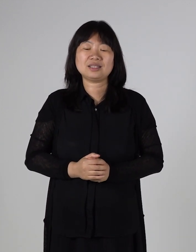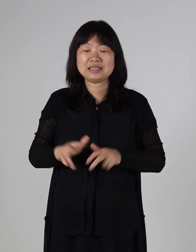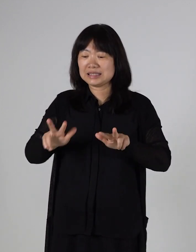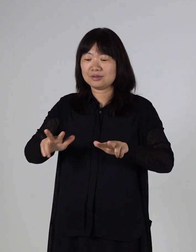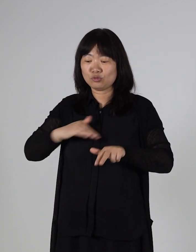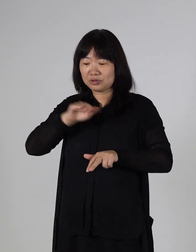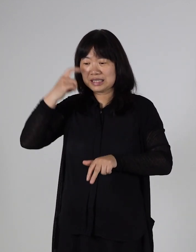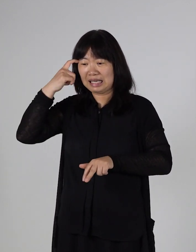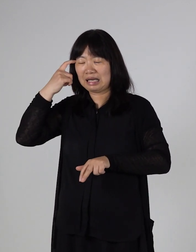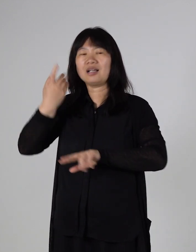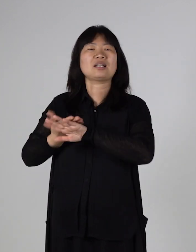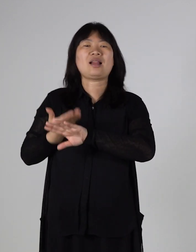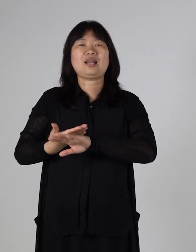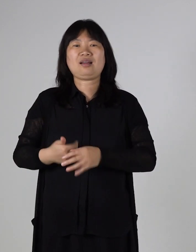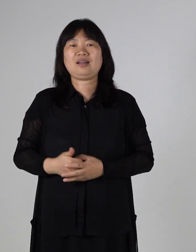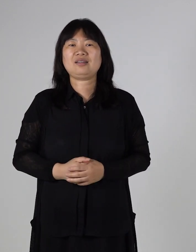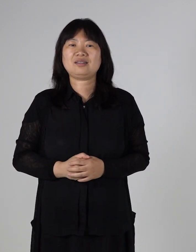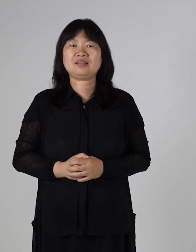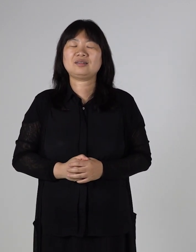그러면